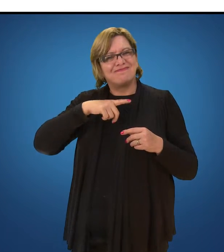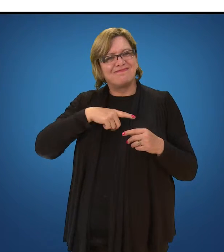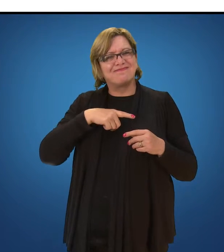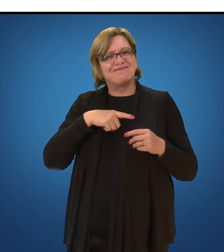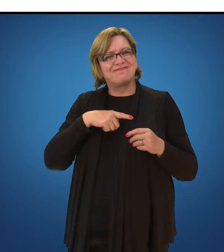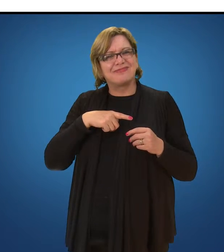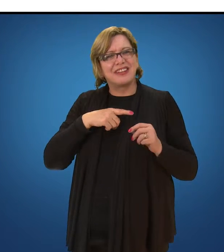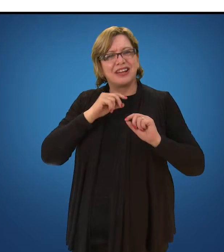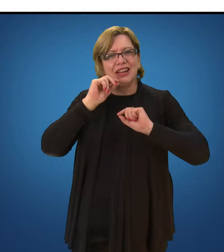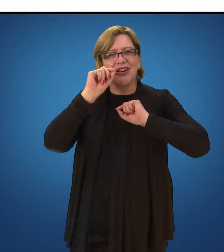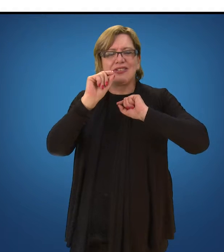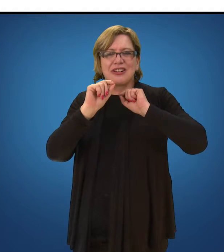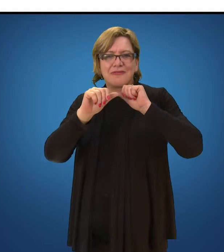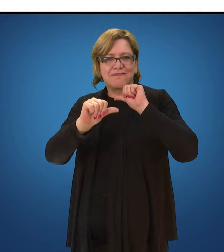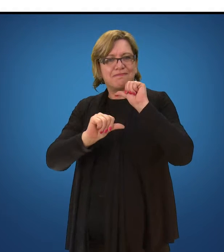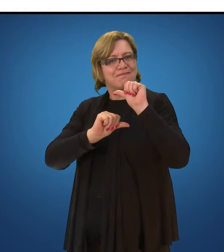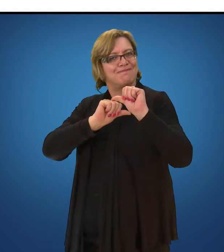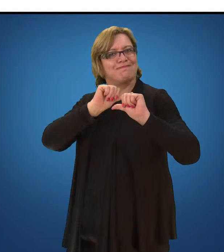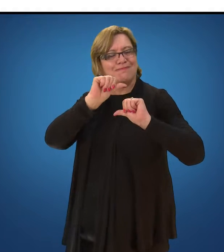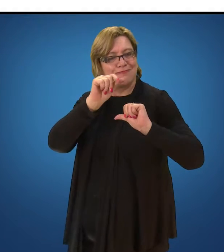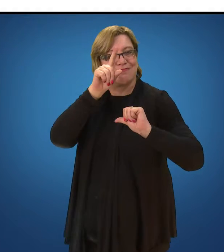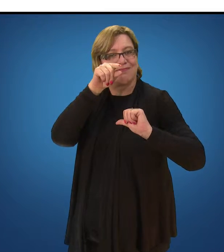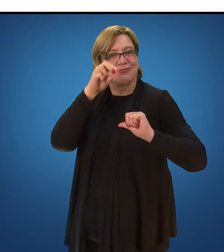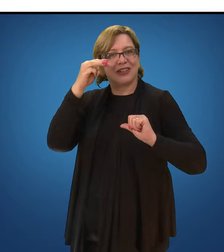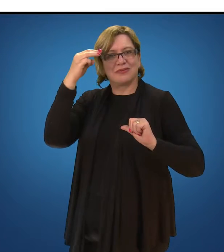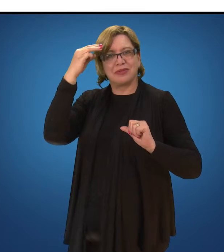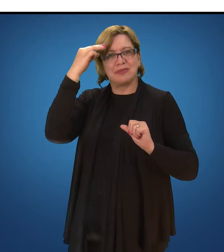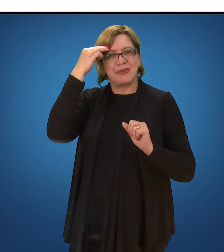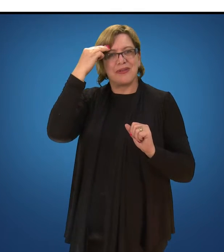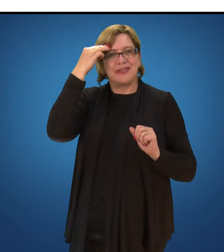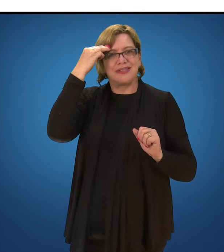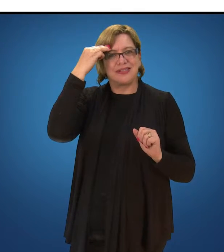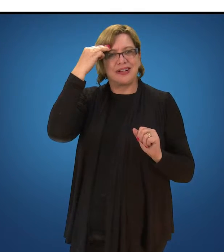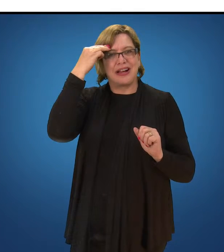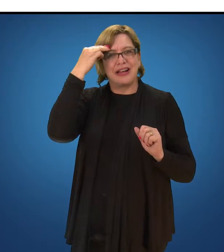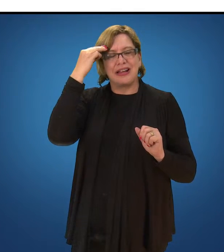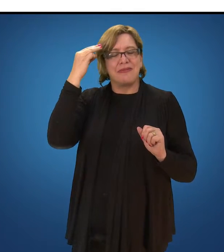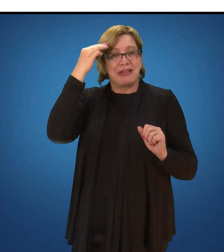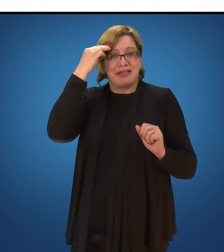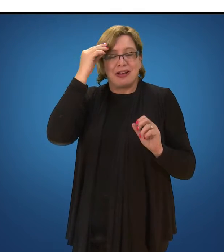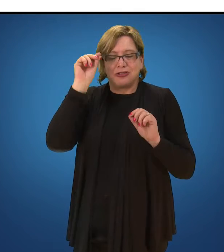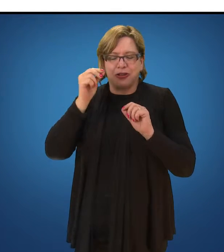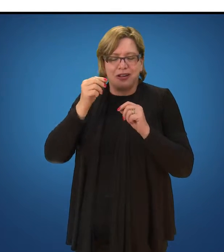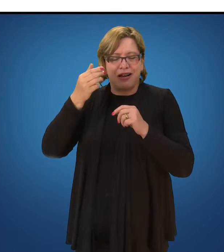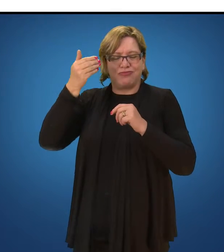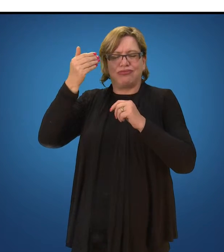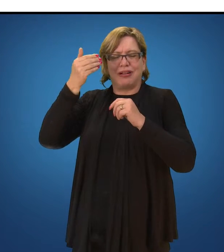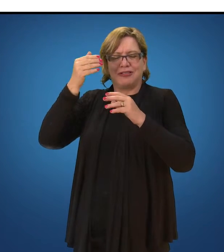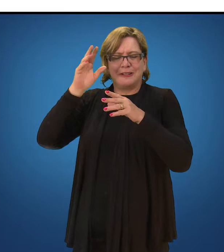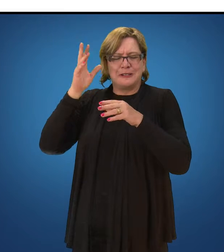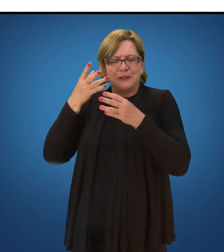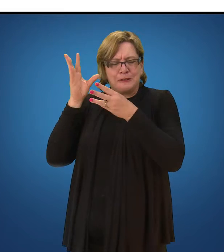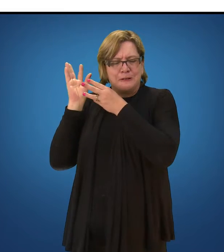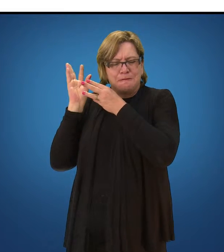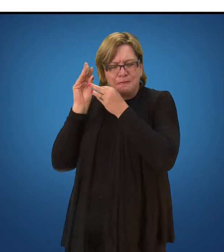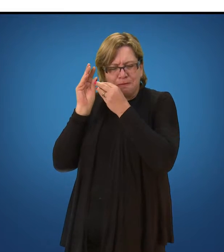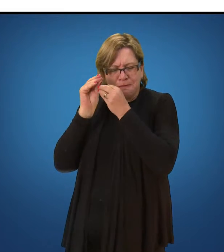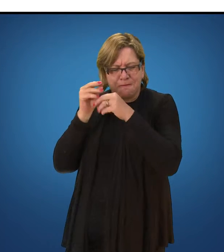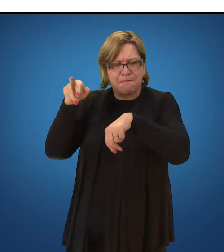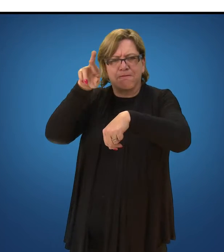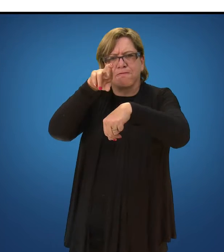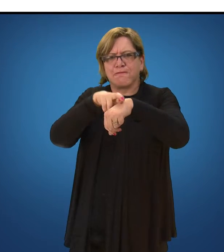E aquilo que se transforma, então, na memória, não é meramente esse processo mental de olhar para o passado e recuperar aquilo